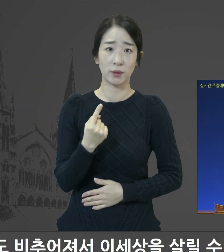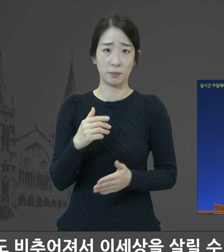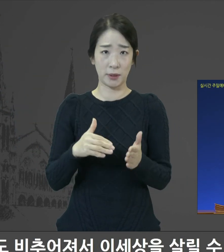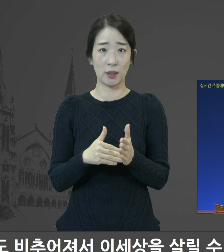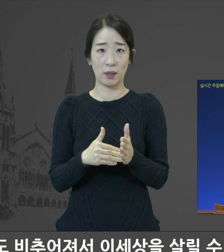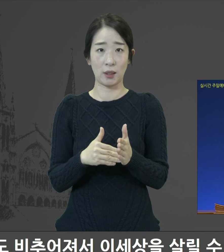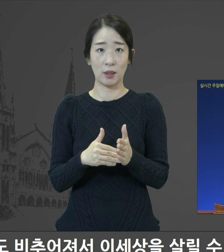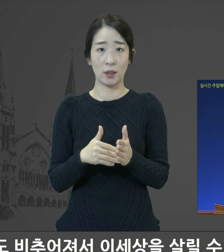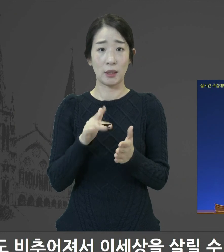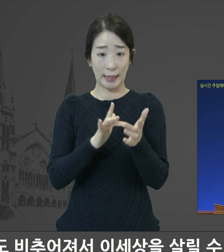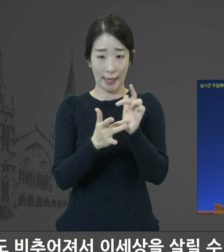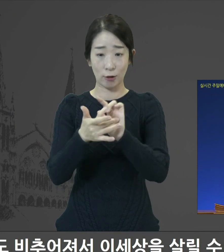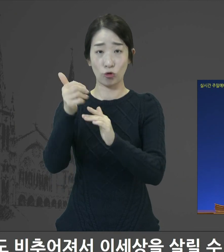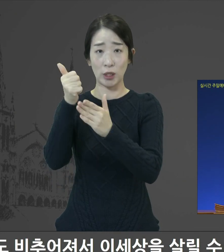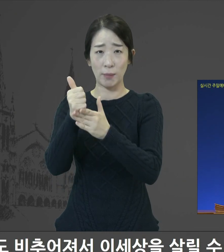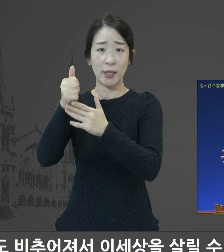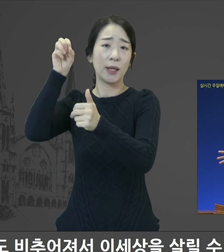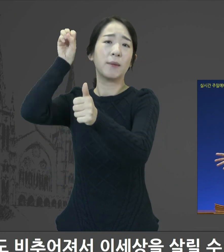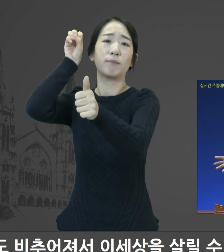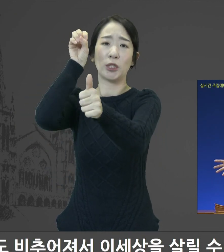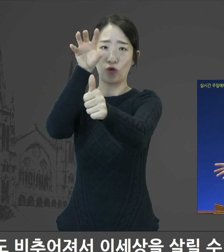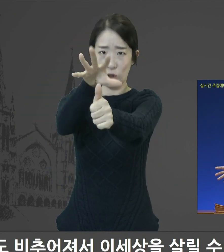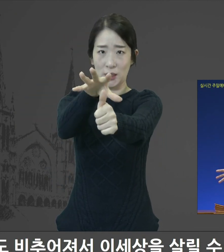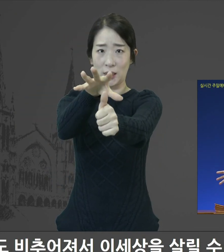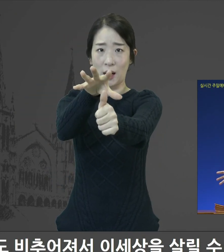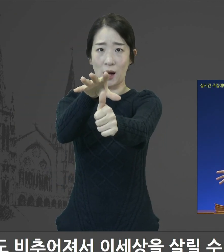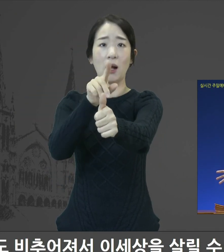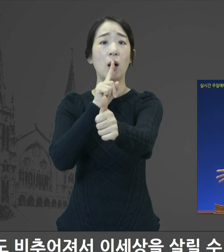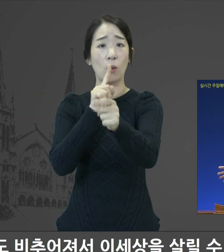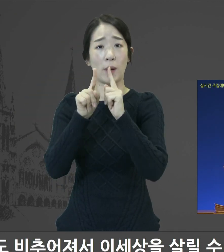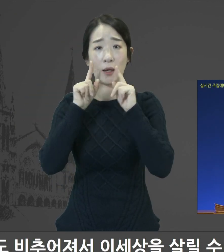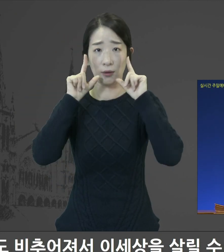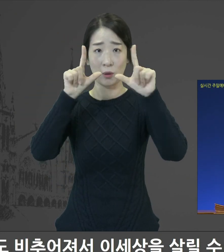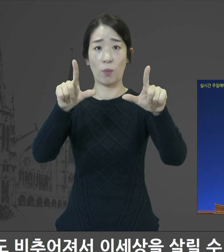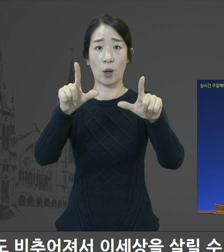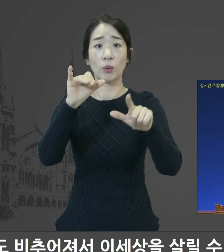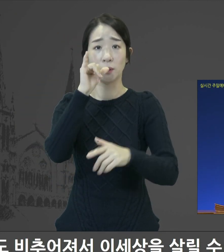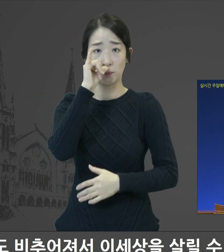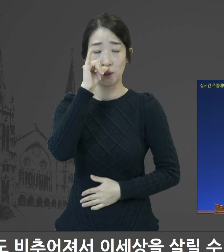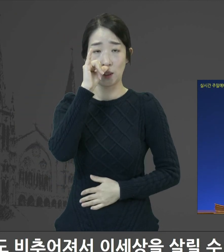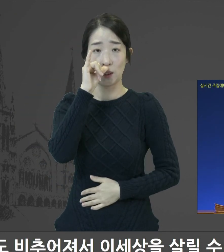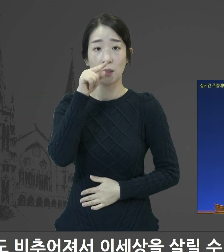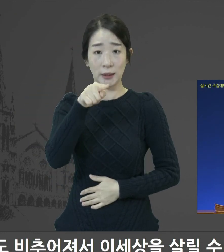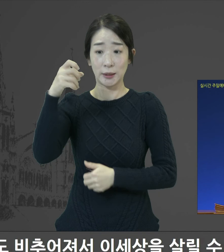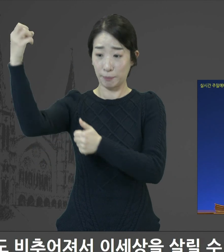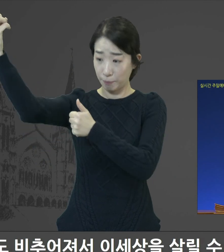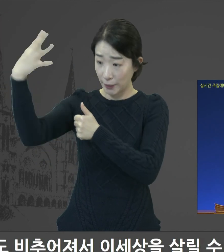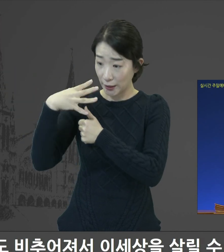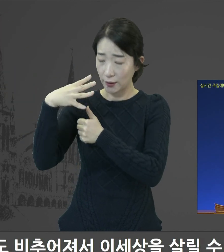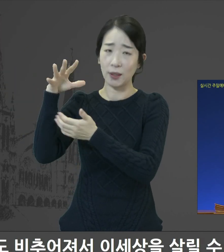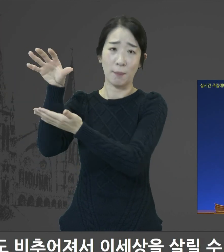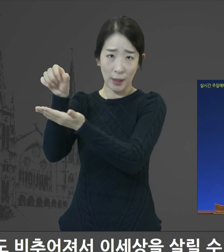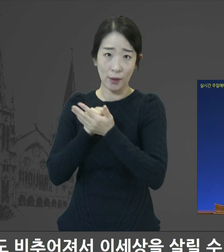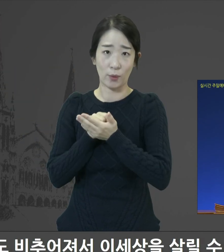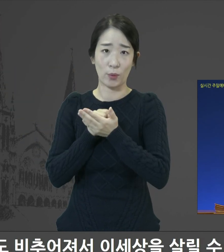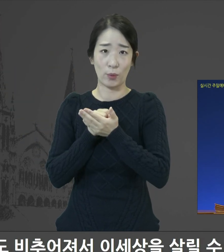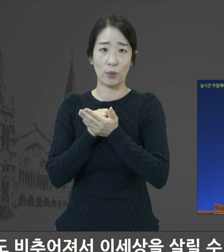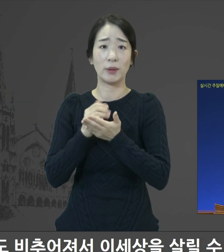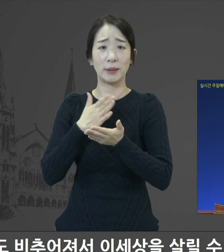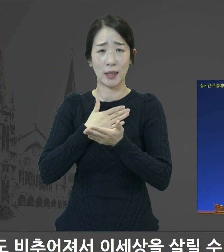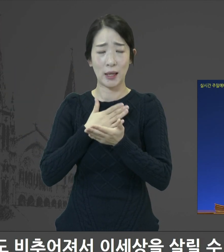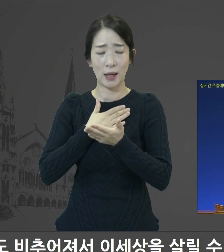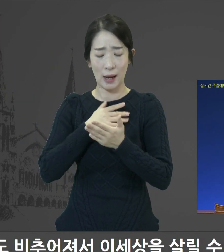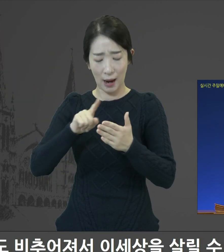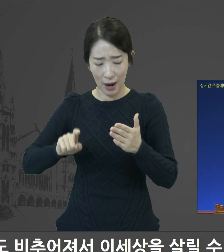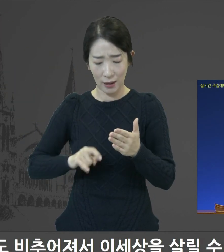예수께서 빛이시리라 라고 선포하는 겁니다. 여러분, 그 빛을 받으십시다. 내 안에 열매 없는